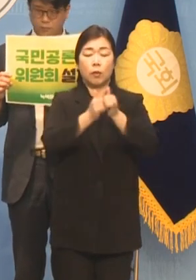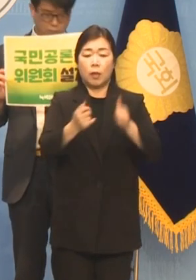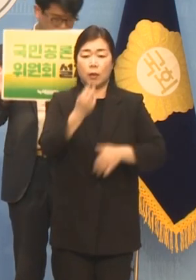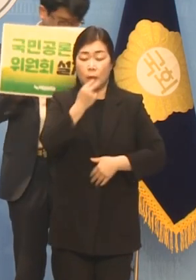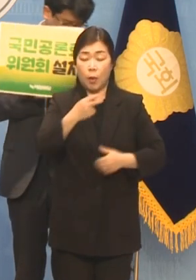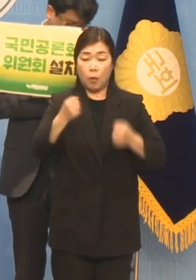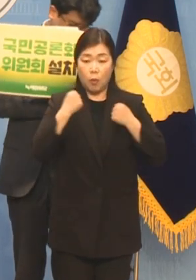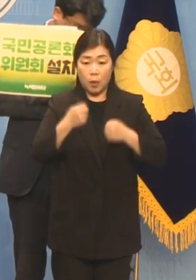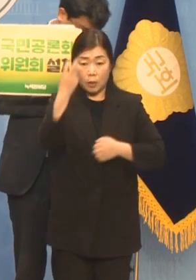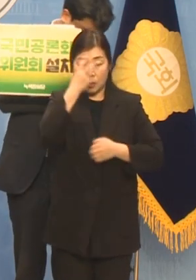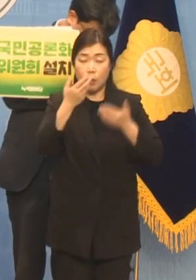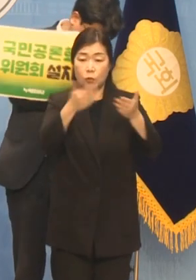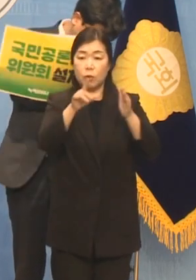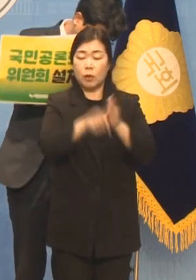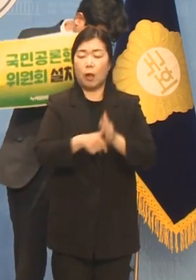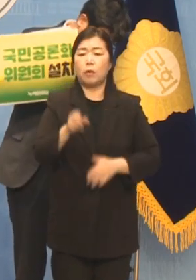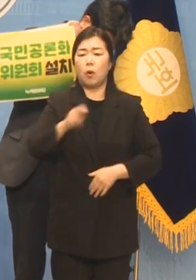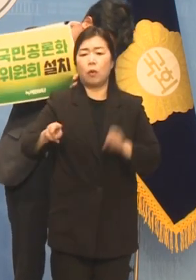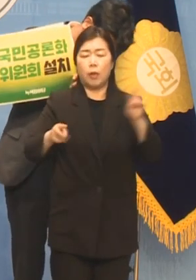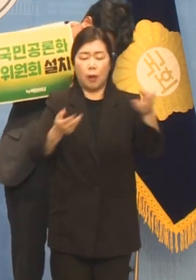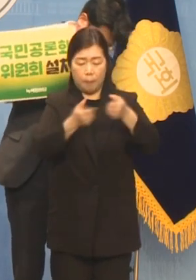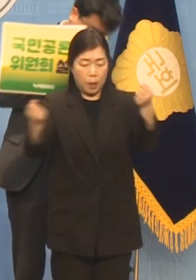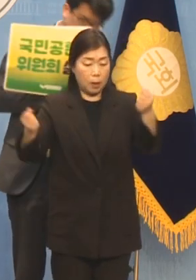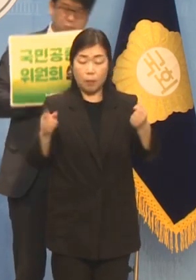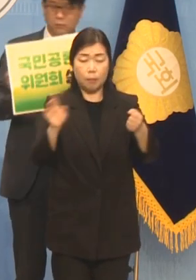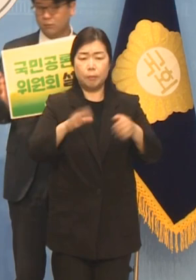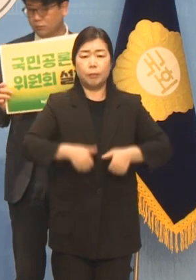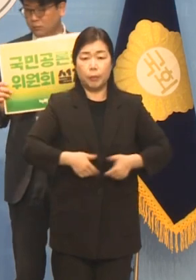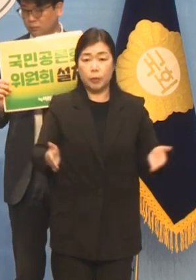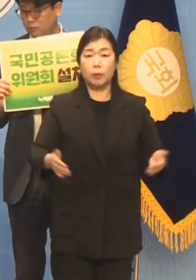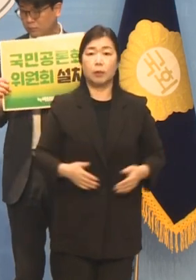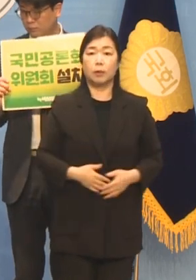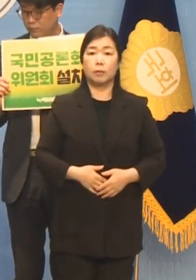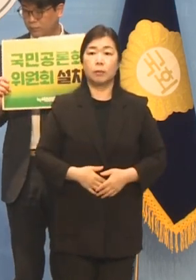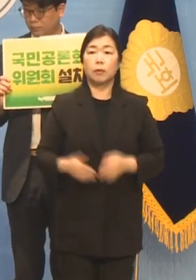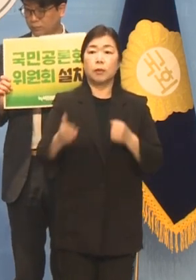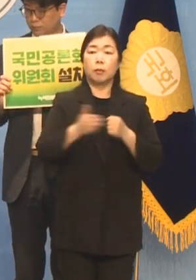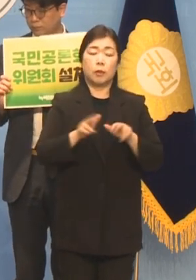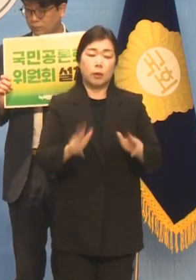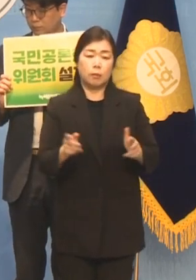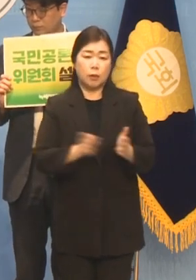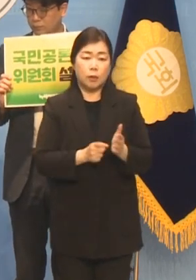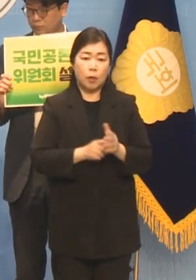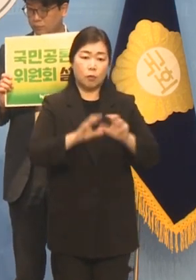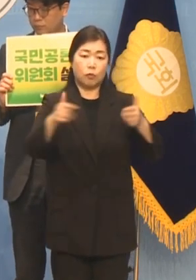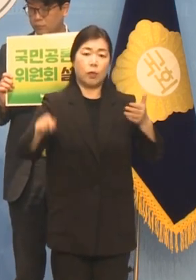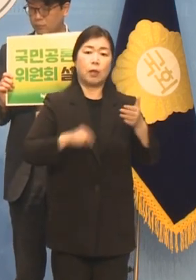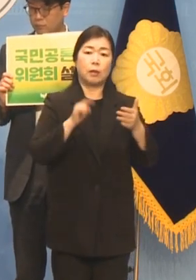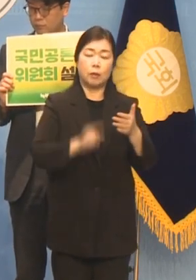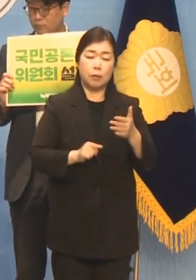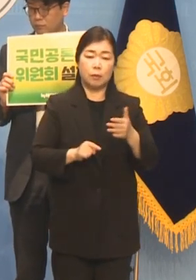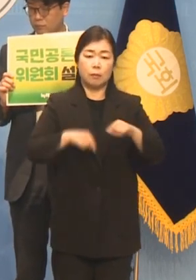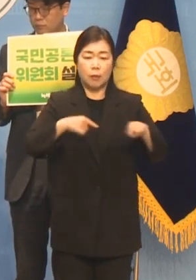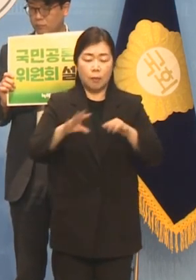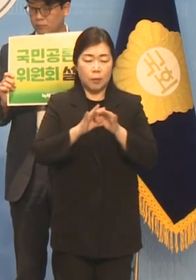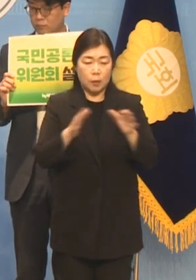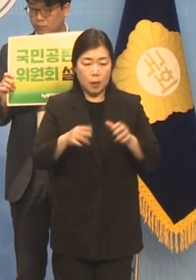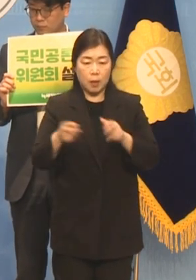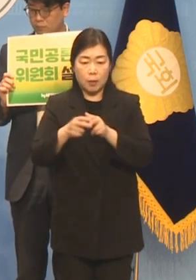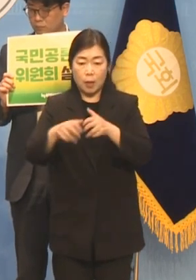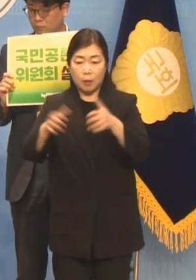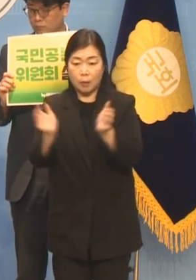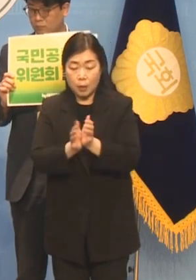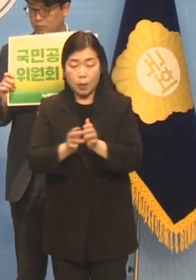건강을 지키는데 여야가 따로 있을 수 없습니다. 따라서 당장 국회 내 초당적